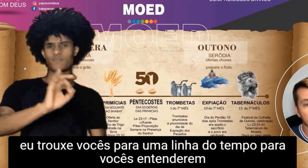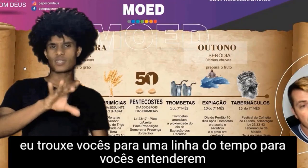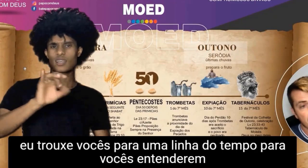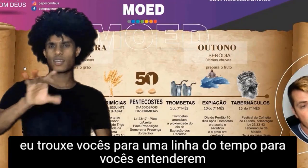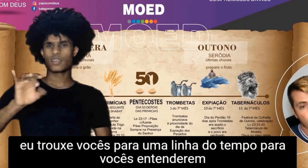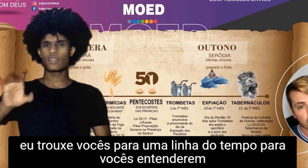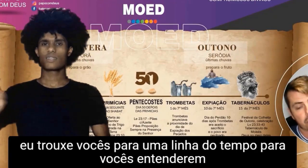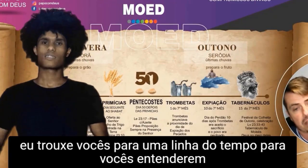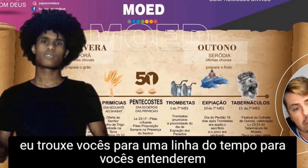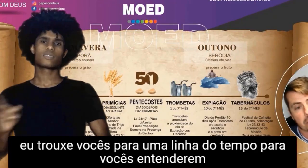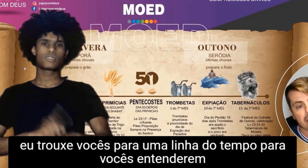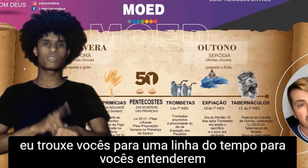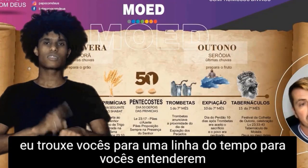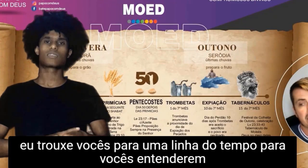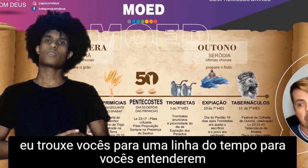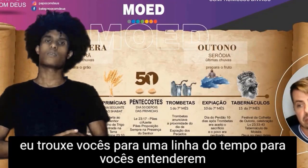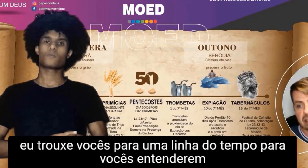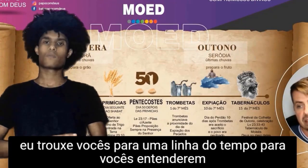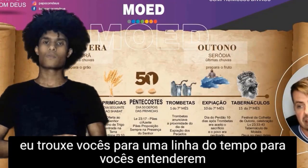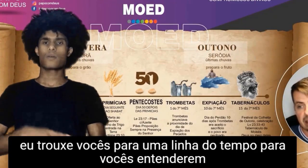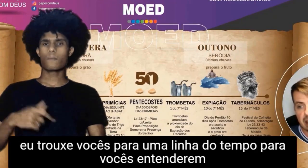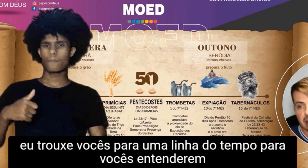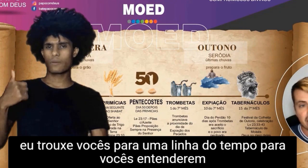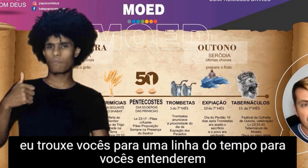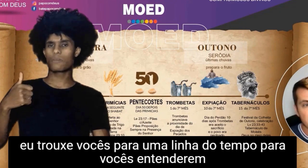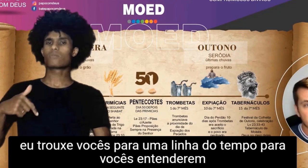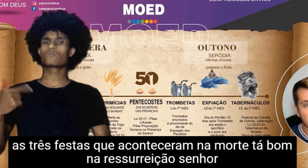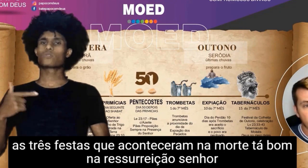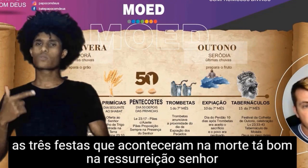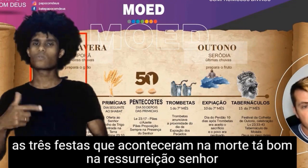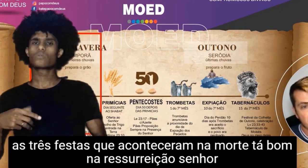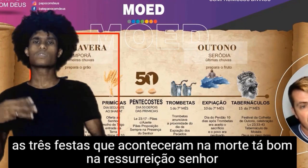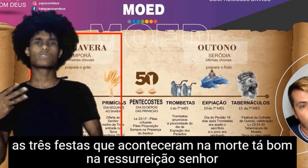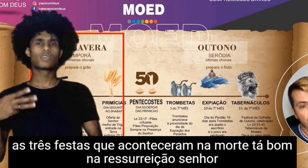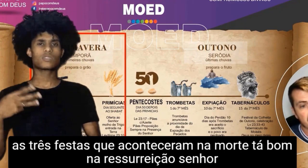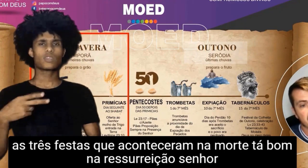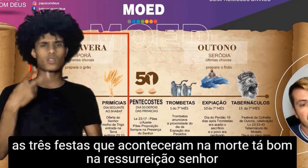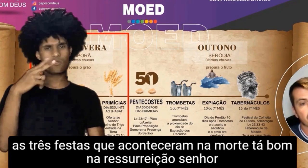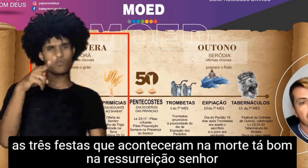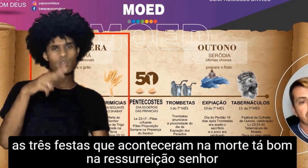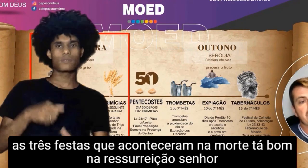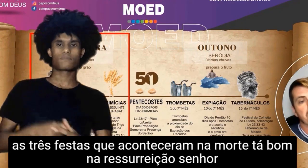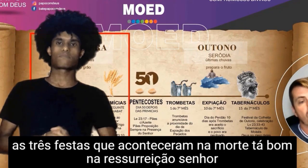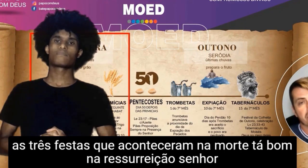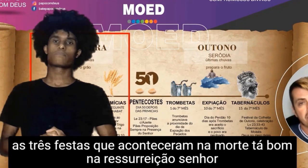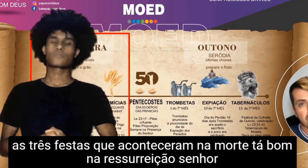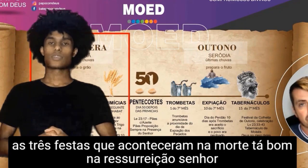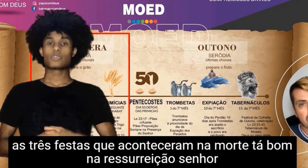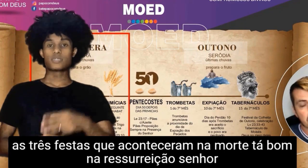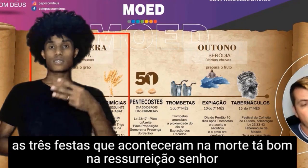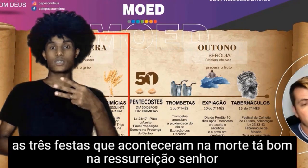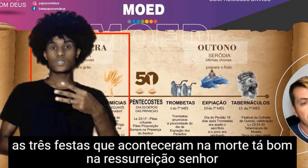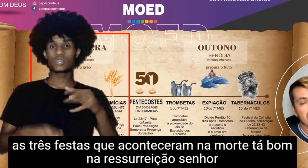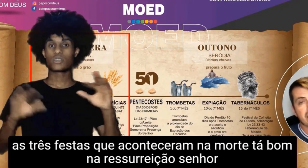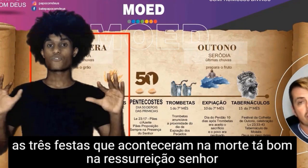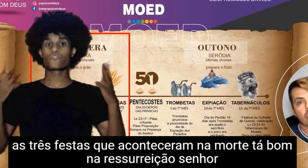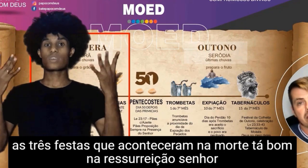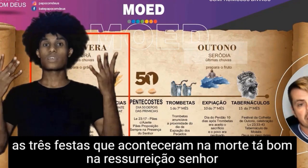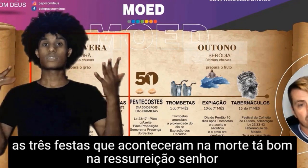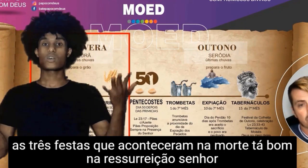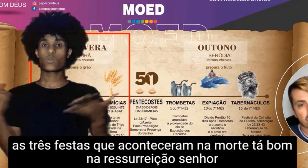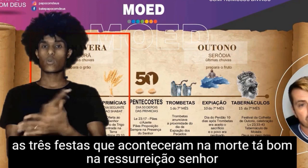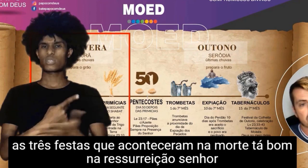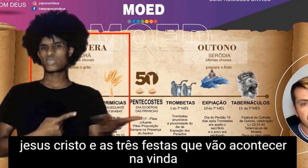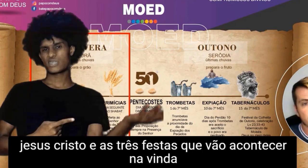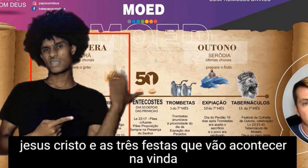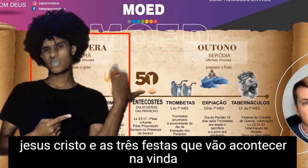os tempos. Eu trouxe vocês para uma timeline para vocês entenderem as 3 festas que aconteceram na morte, tá bom? Na